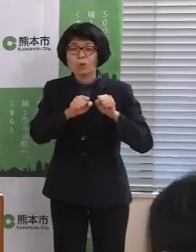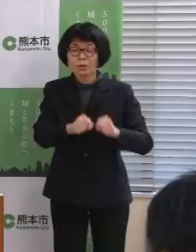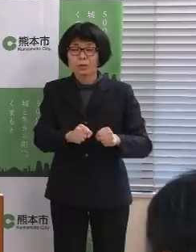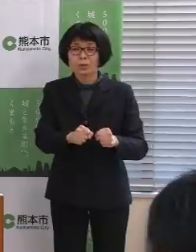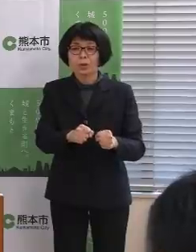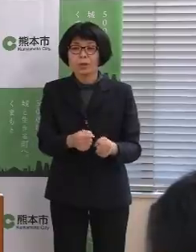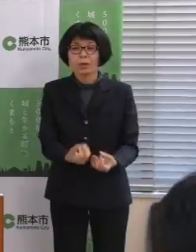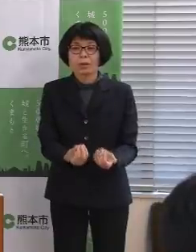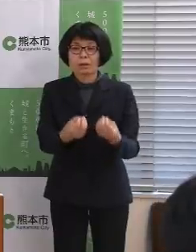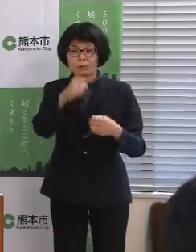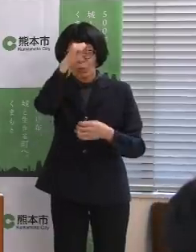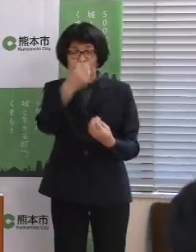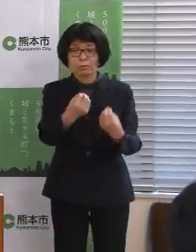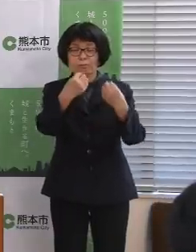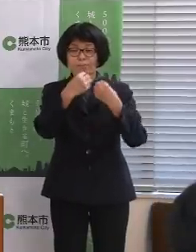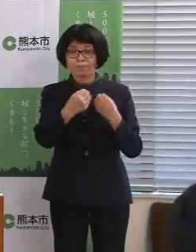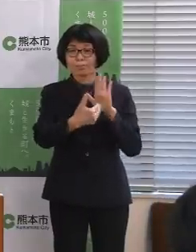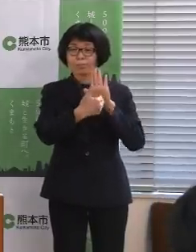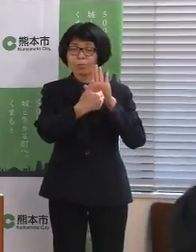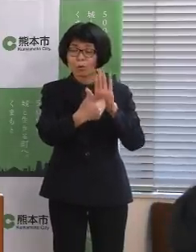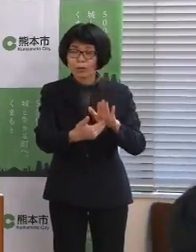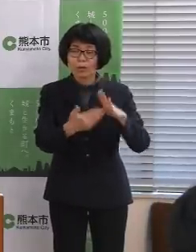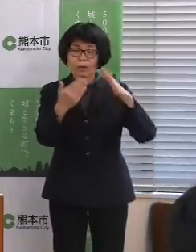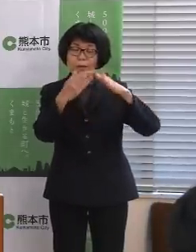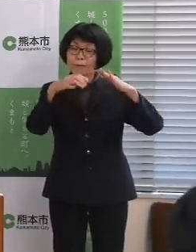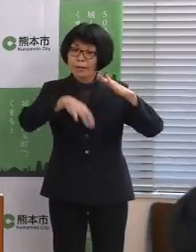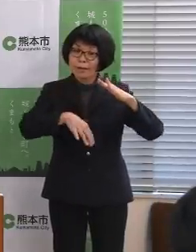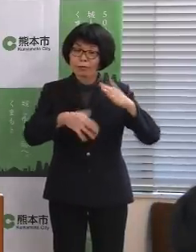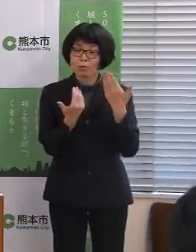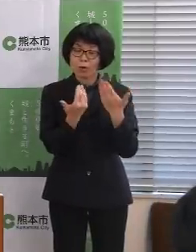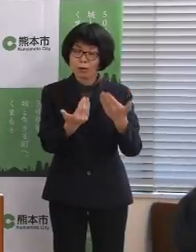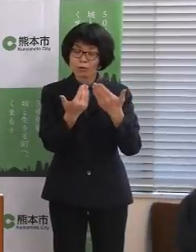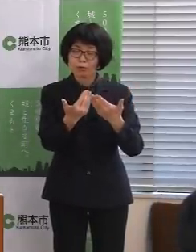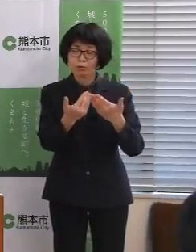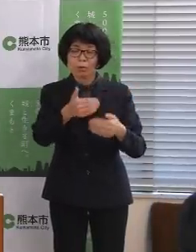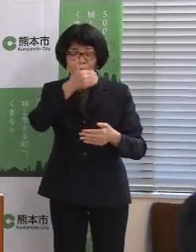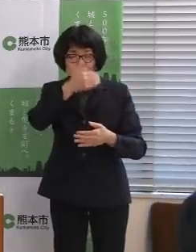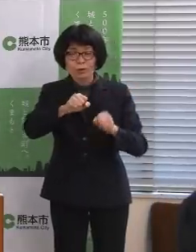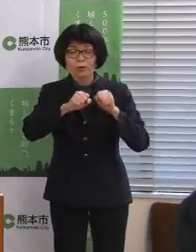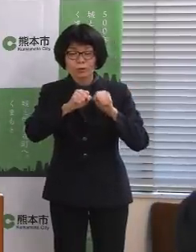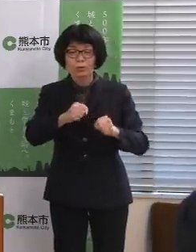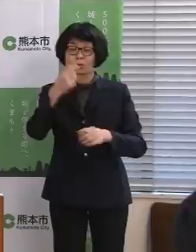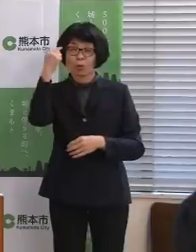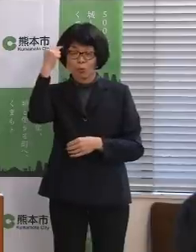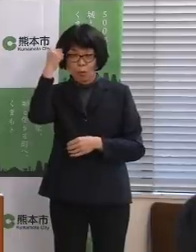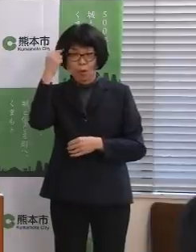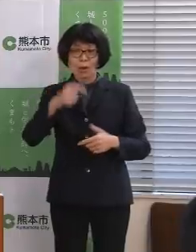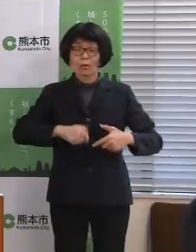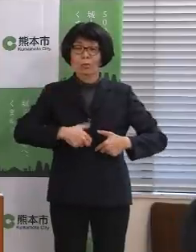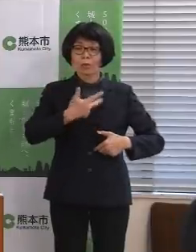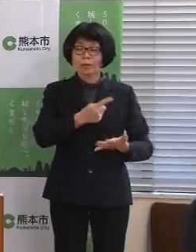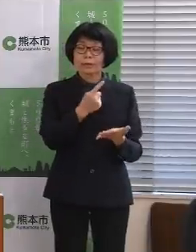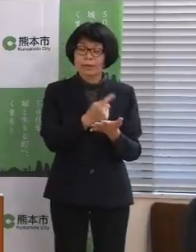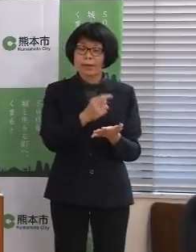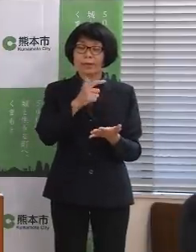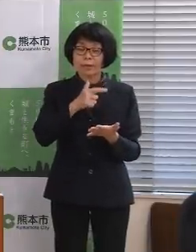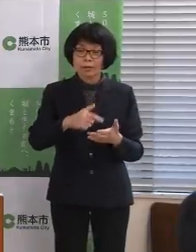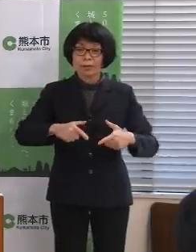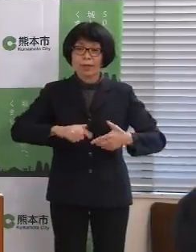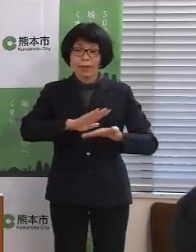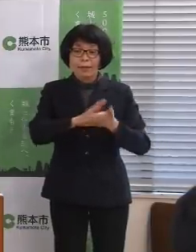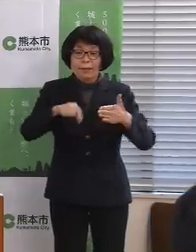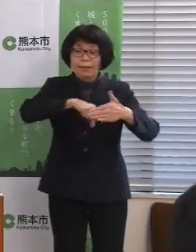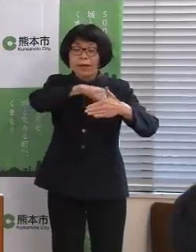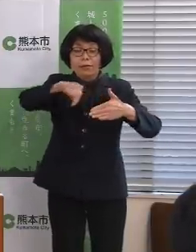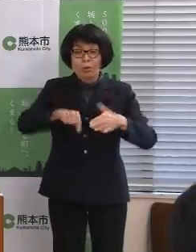および家庭生活の充実に資するものと考えております。本市のみならず県内の児童の皆様